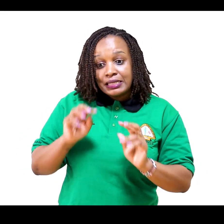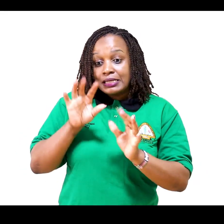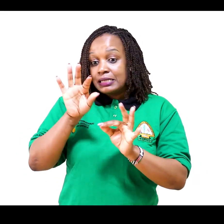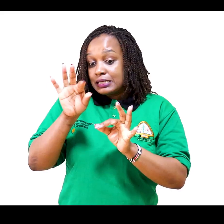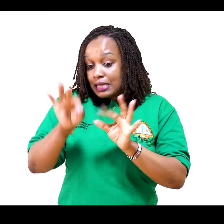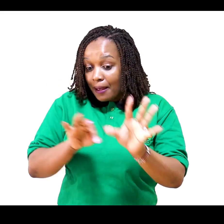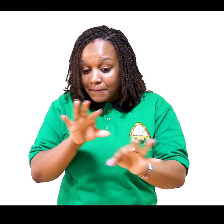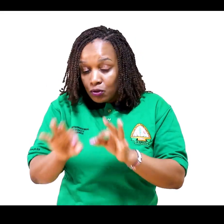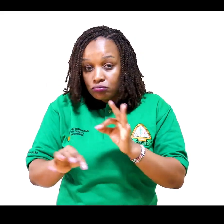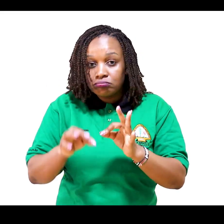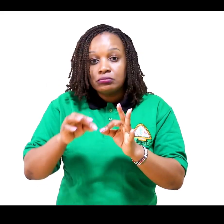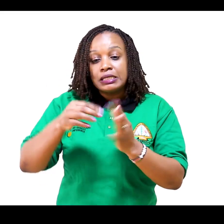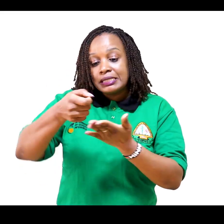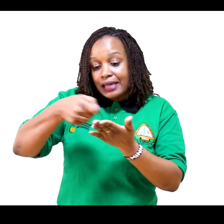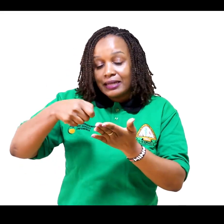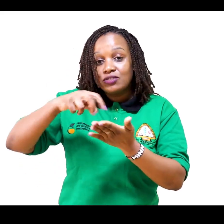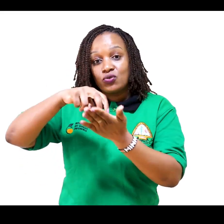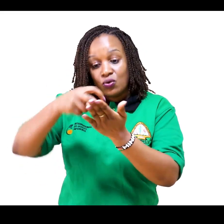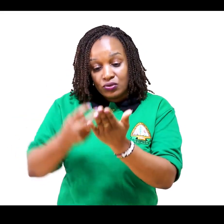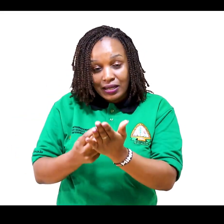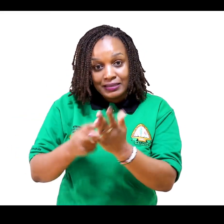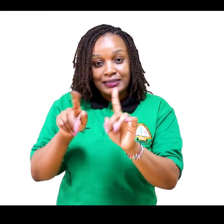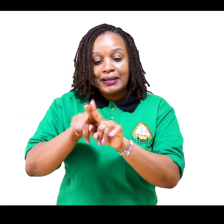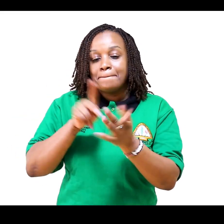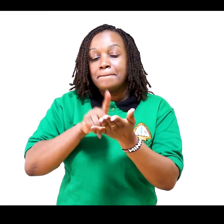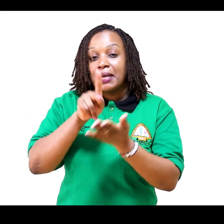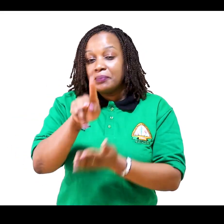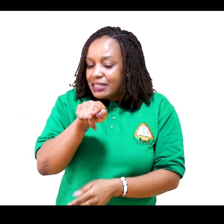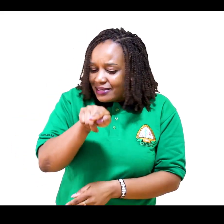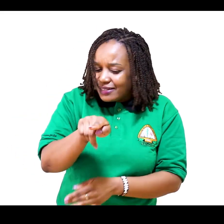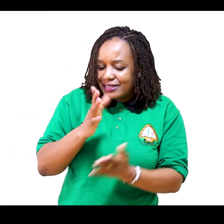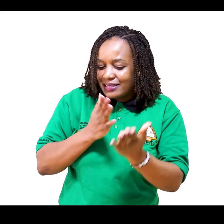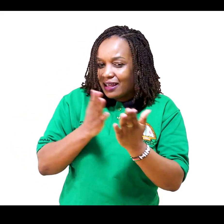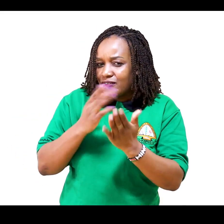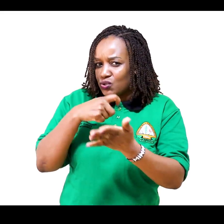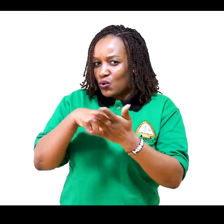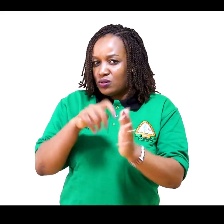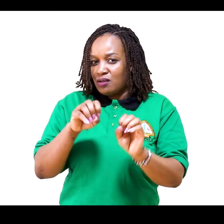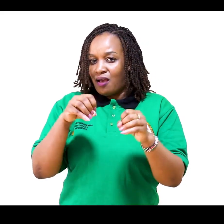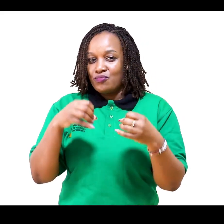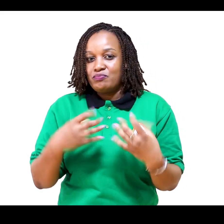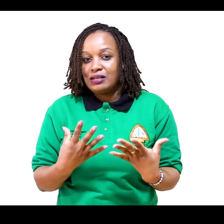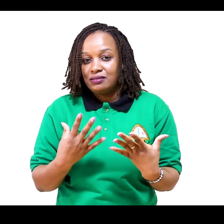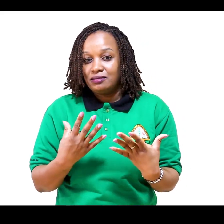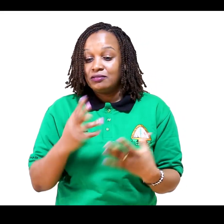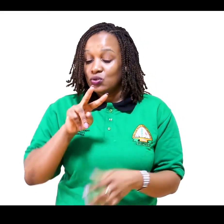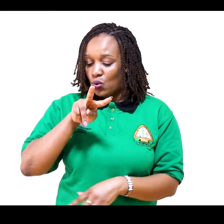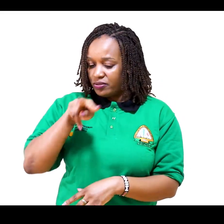sampuli, kusainiwa kwa mkataba wa mteja na malipo. Huduma hii inagharimu shilingi 2,000